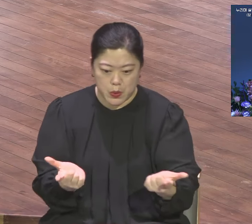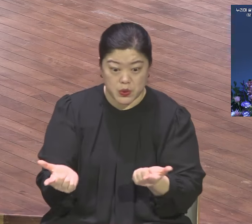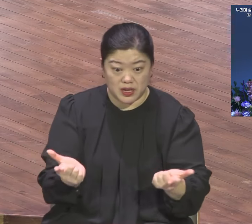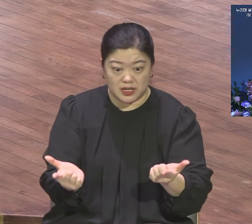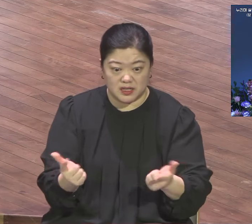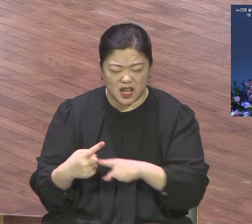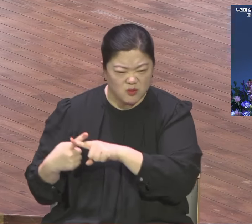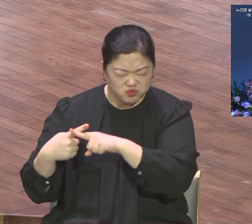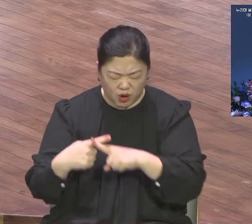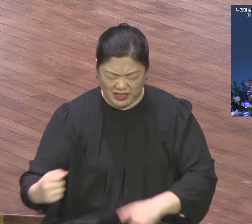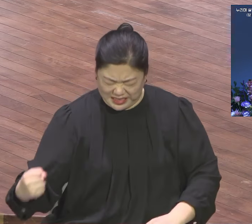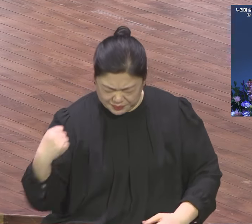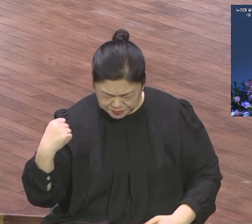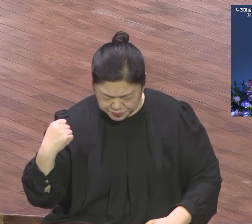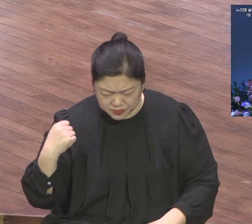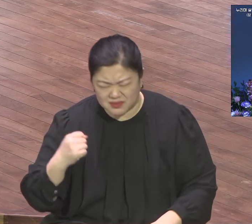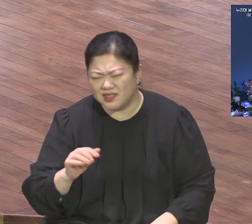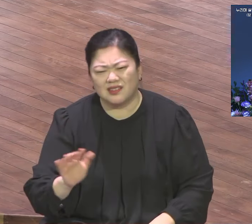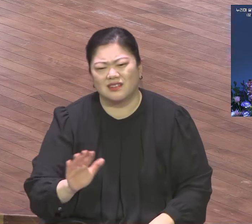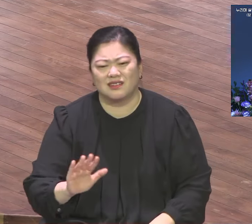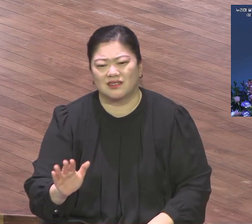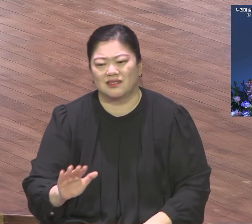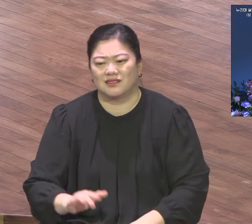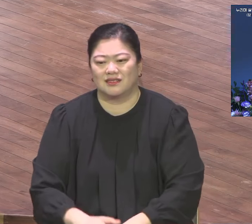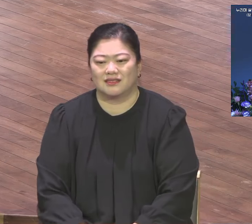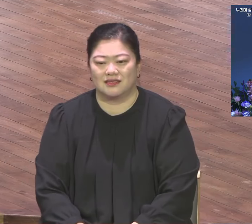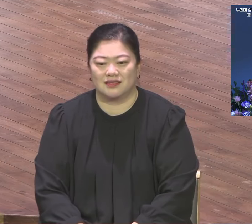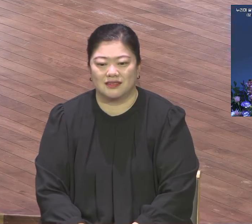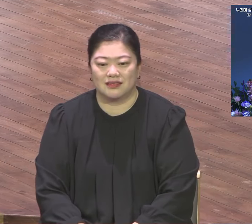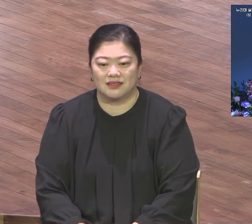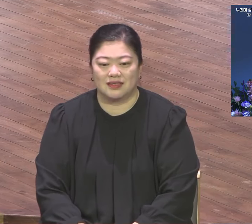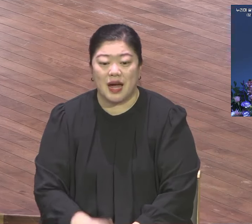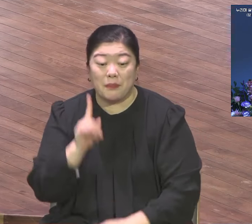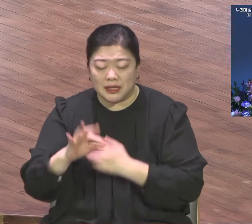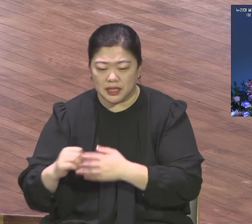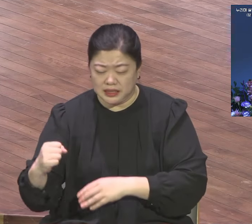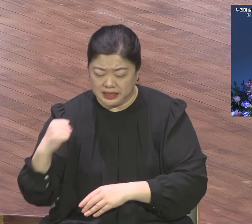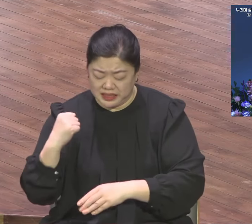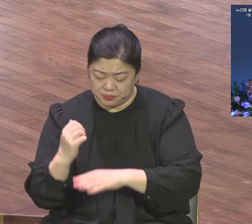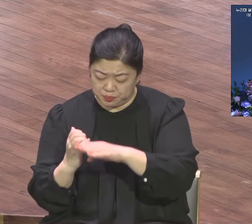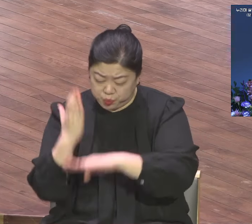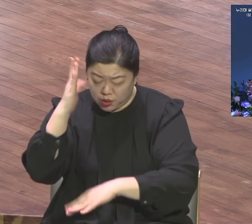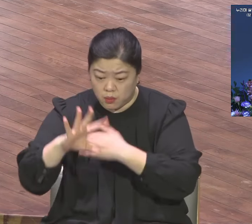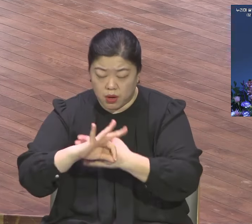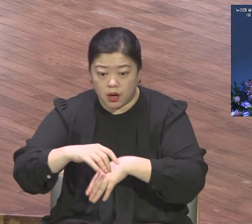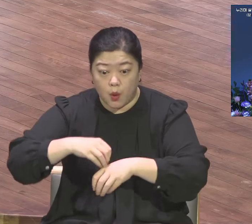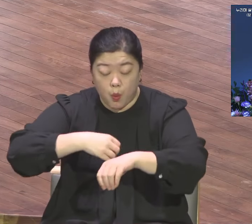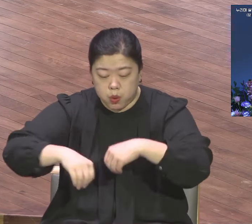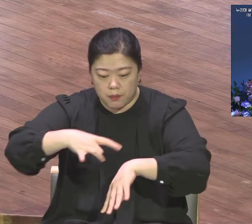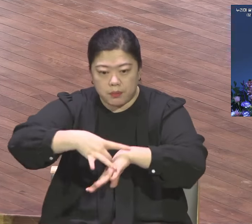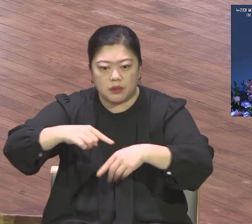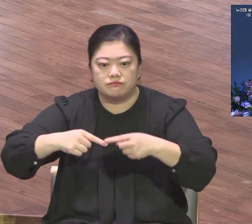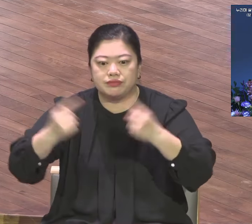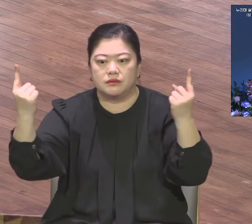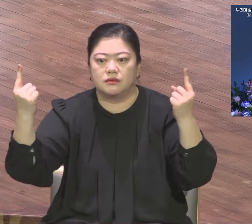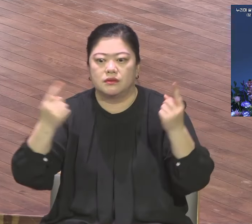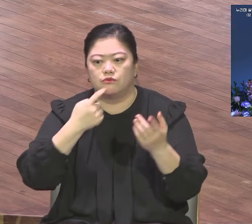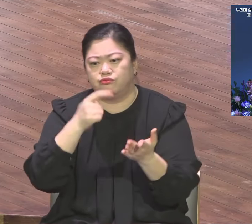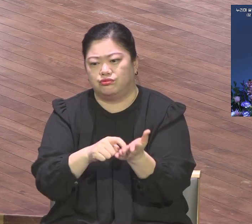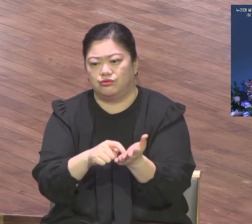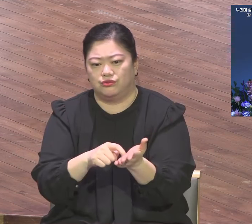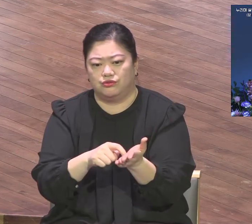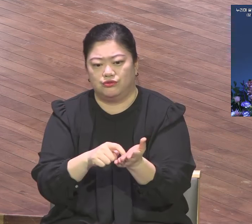돼 힘을 주면요 돌이 부러져요 다쳐요 힘 빼는